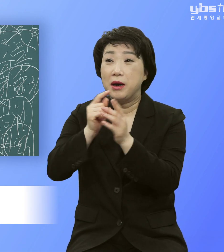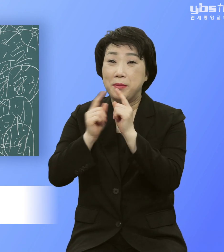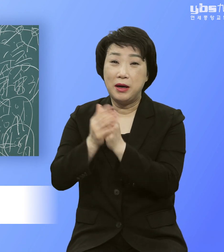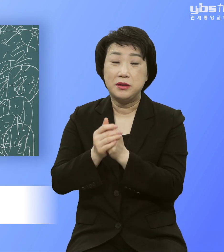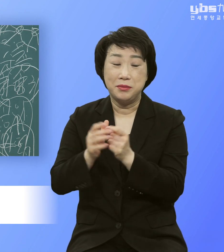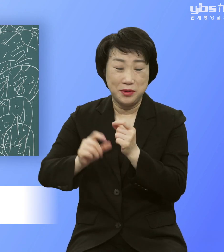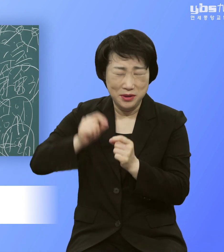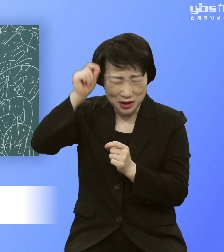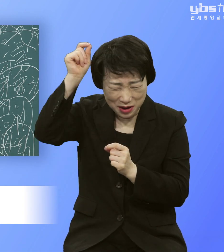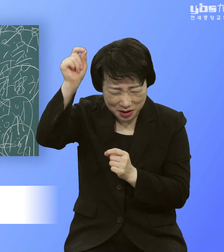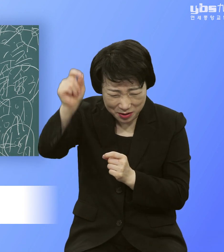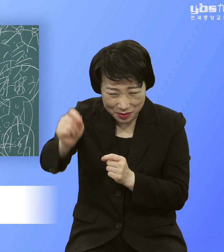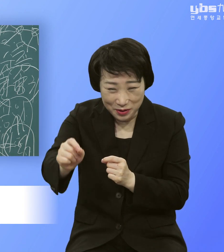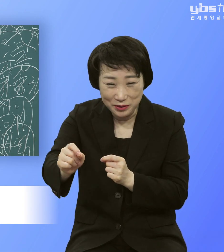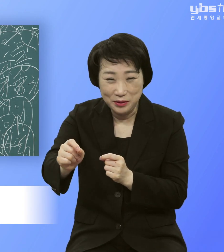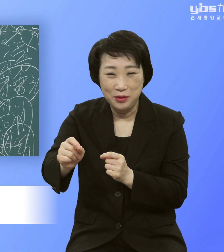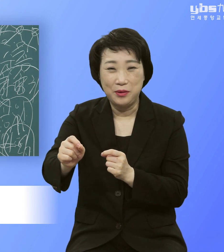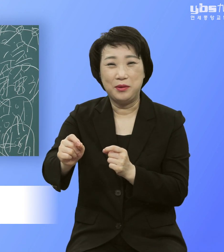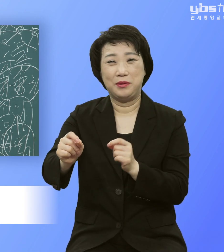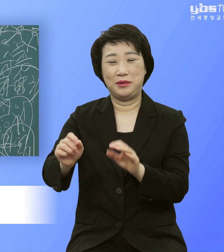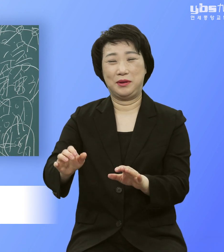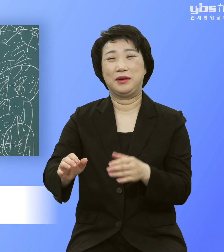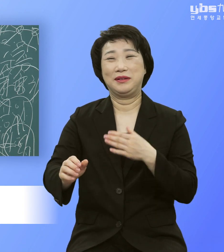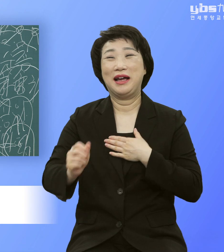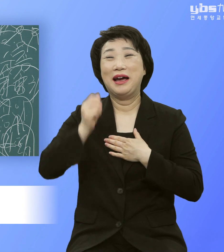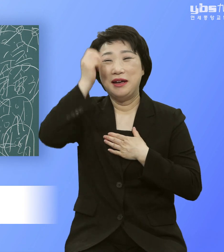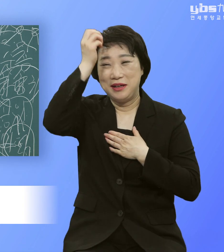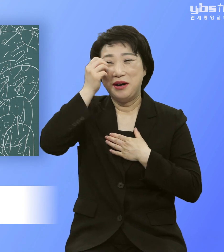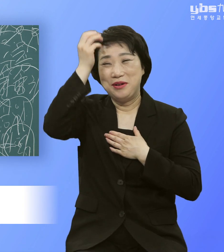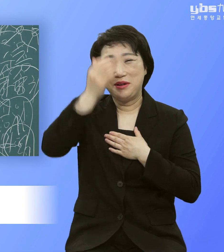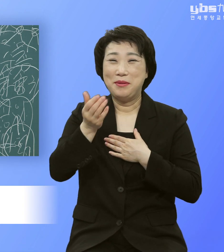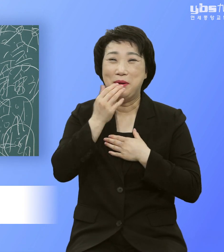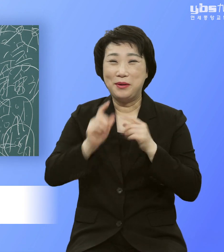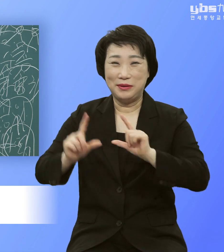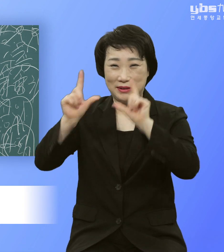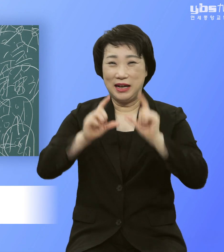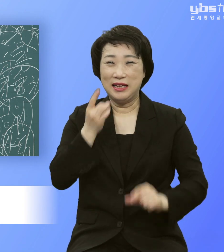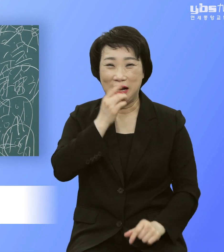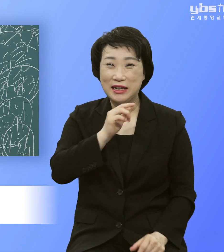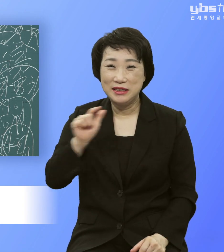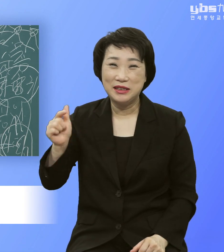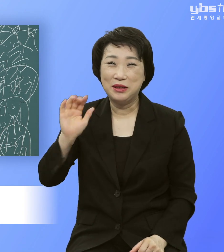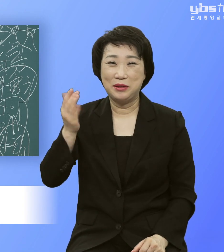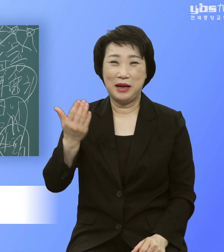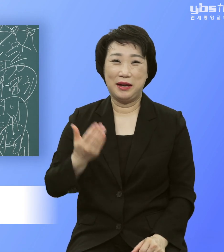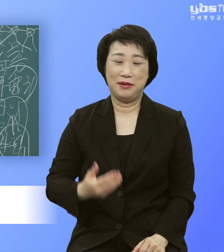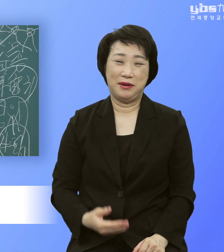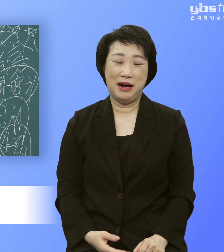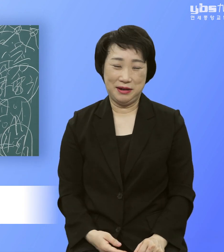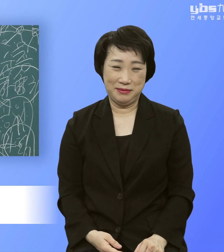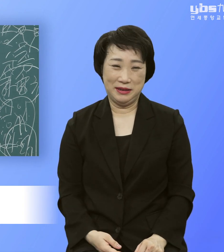말씀은 세세토록 내 영혼이 먹고 사는 양식이에요.